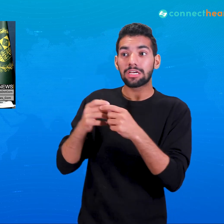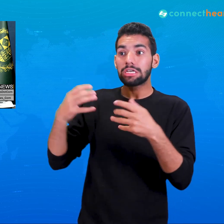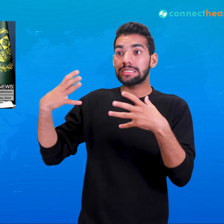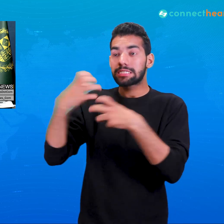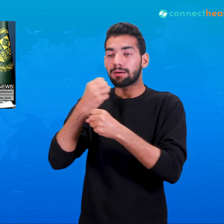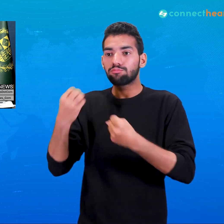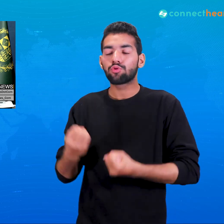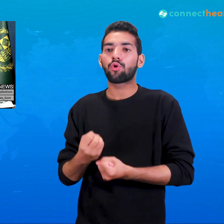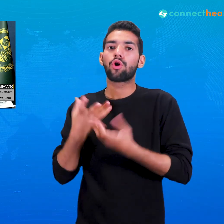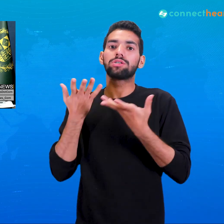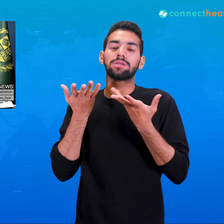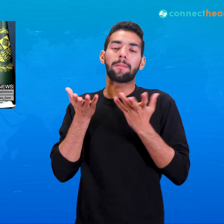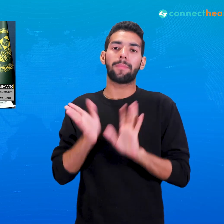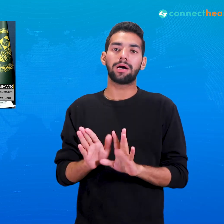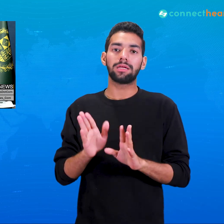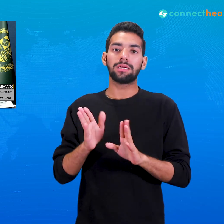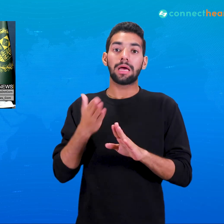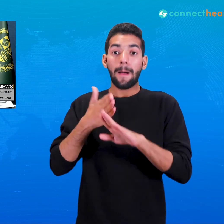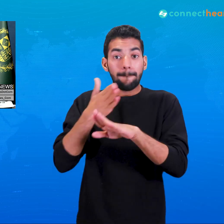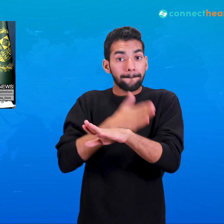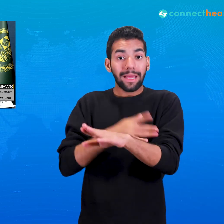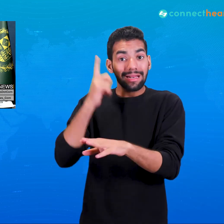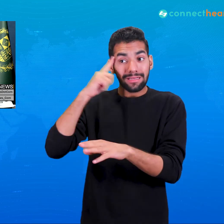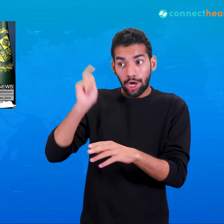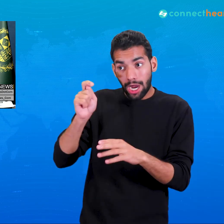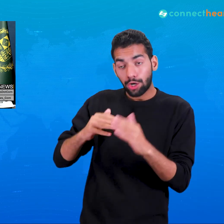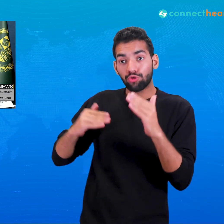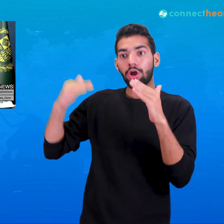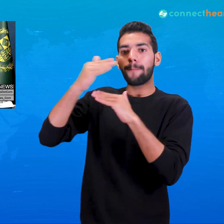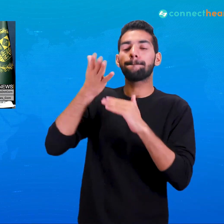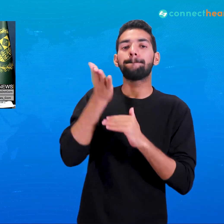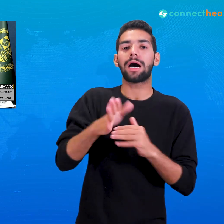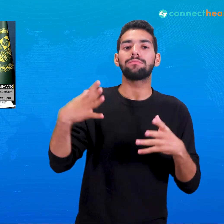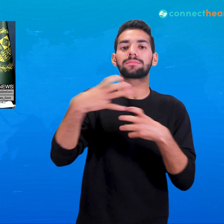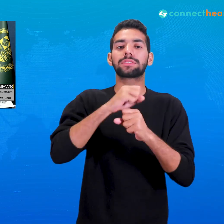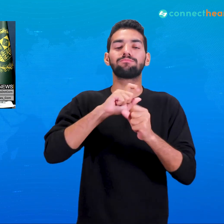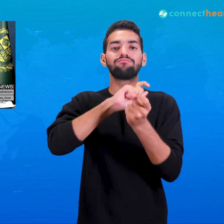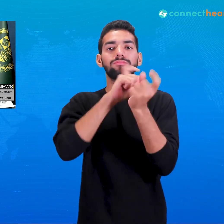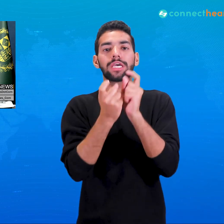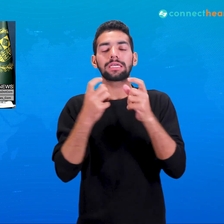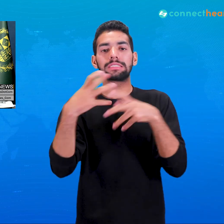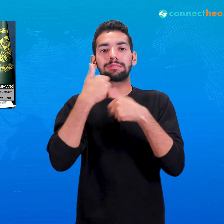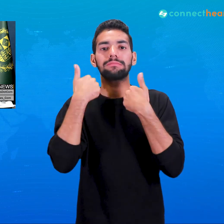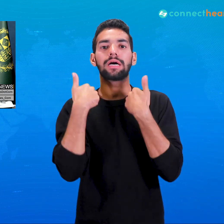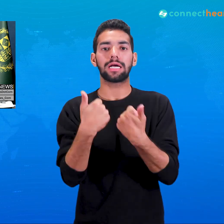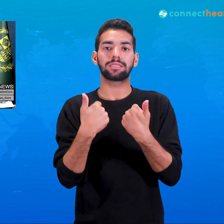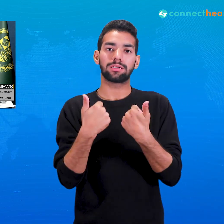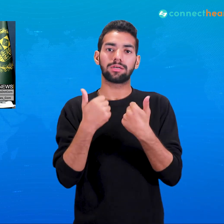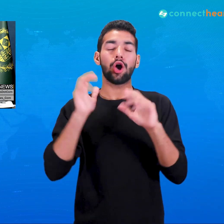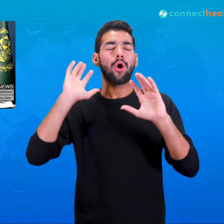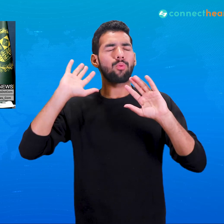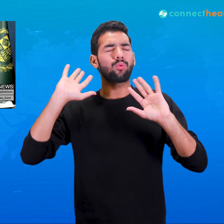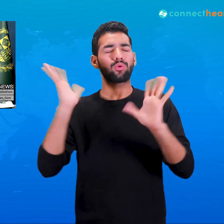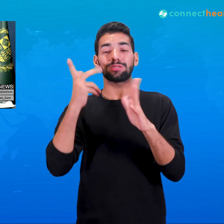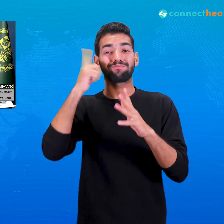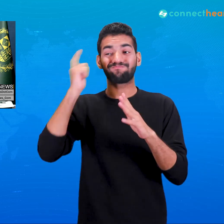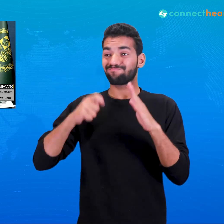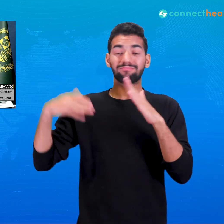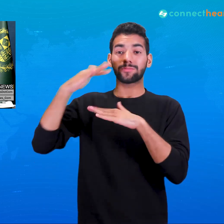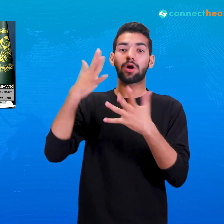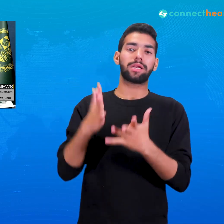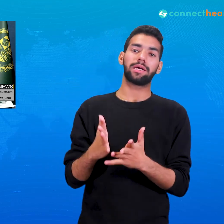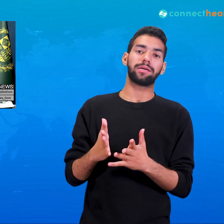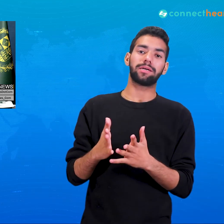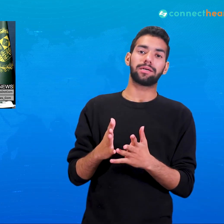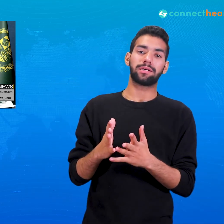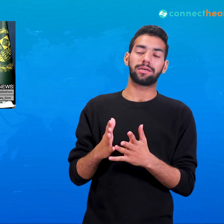خوشحالی نہیں پہلے آئی تھی، پہلے قانون کی بالادستی آئی تھی، قانون کی حکمرانی آئی تھی، کوئی قانون سے اوپر نہیں ہے۔